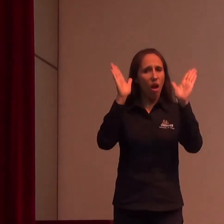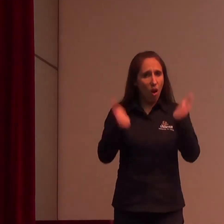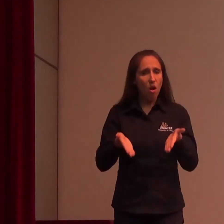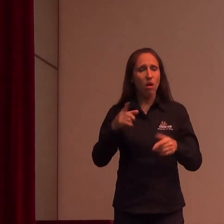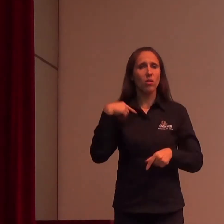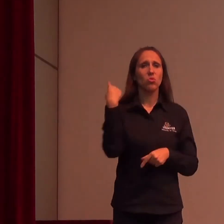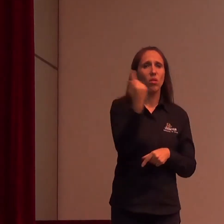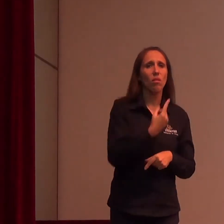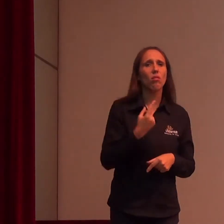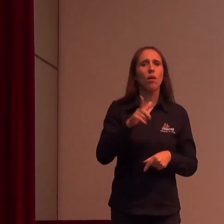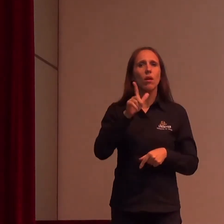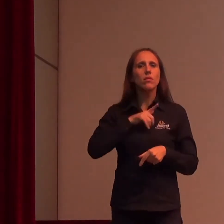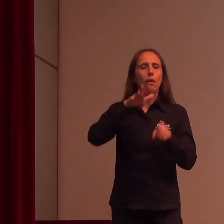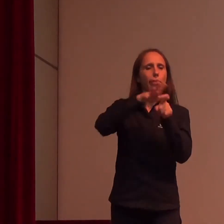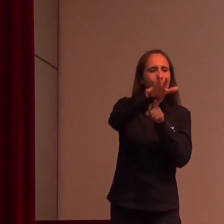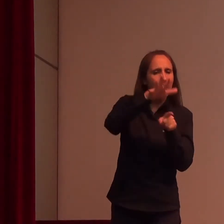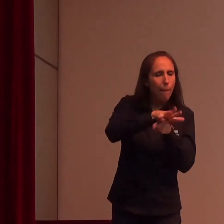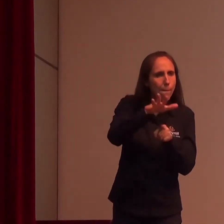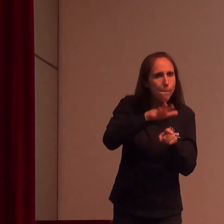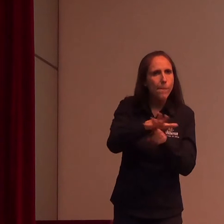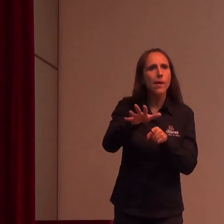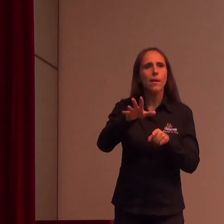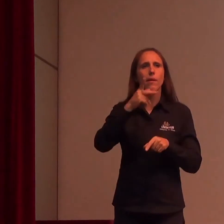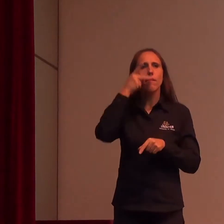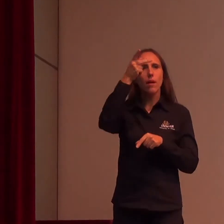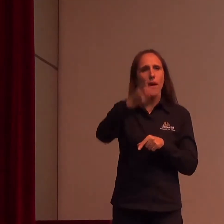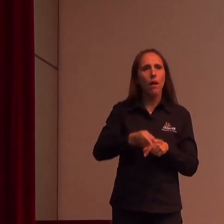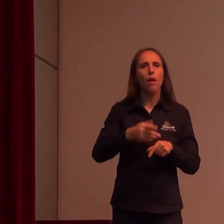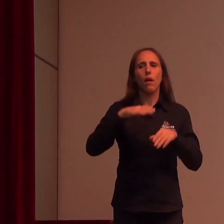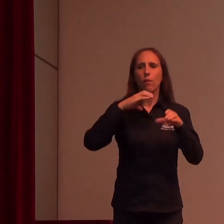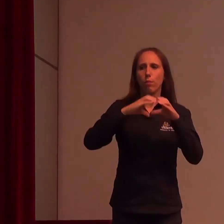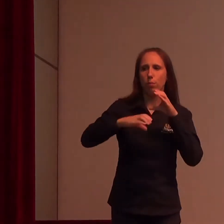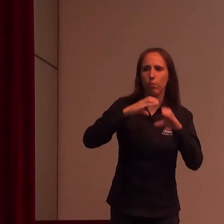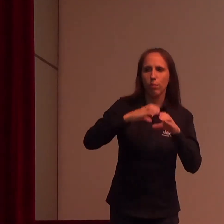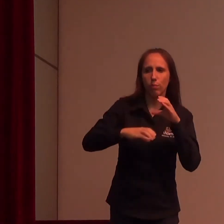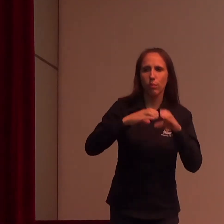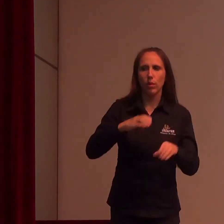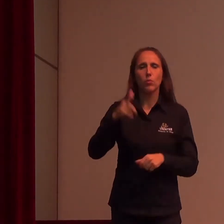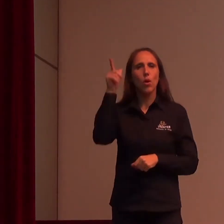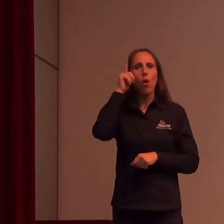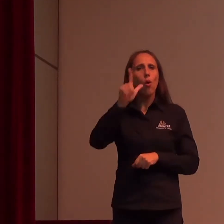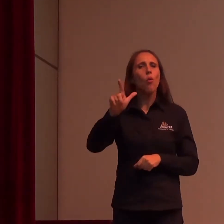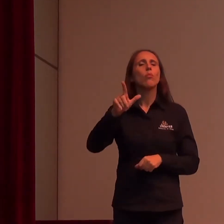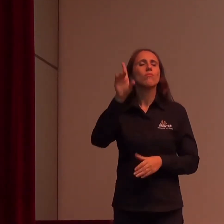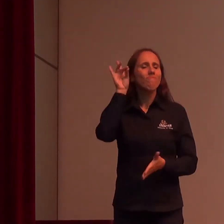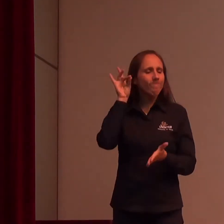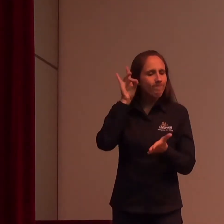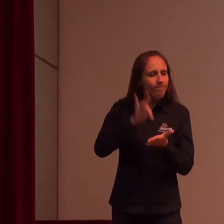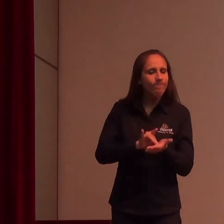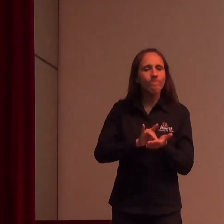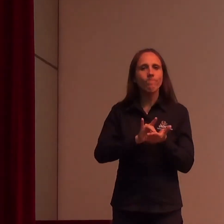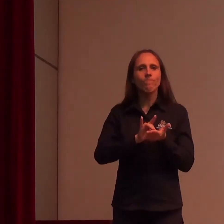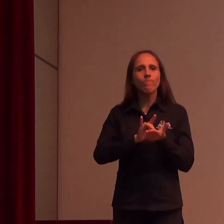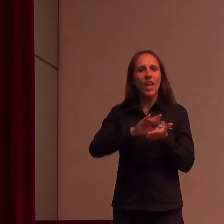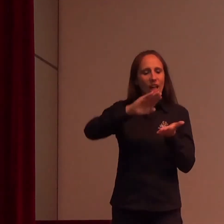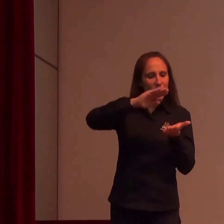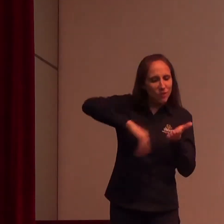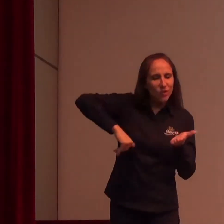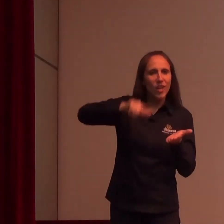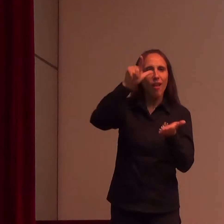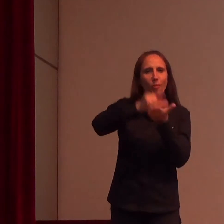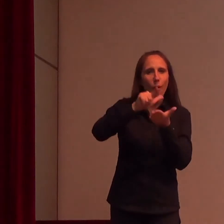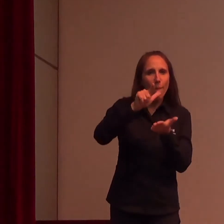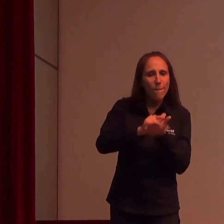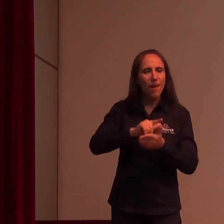gerando demanda mesmo, colocando, comunicando para que a gente consiga efetivamente sair do papel e fazer a